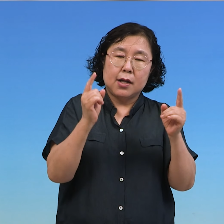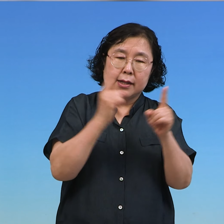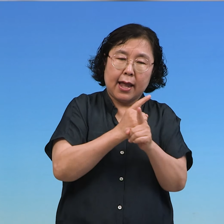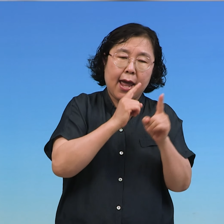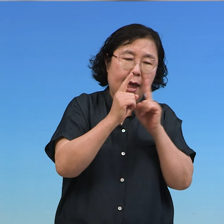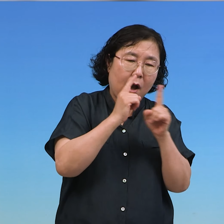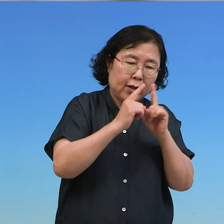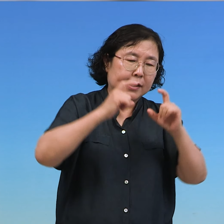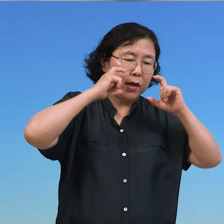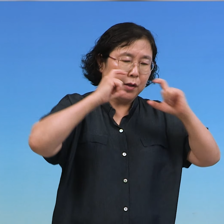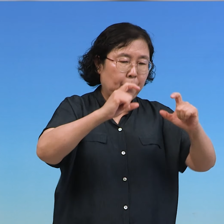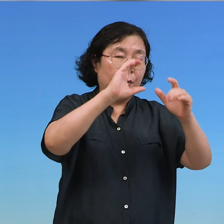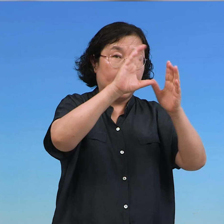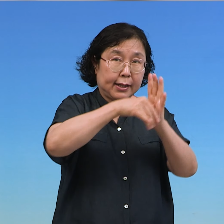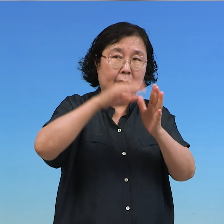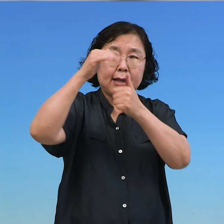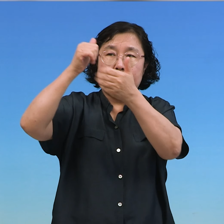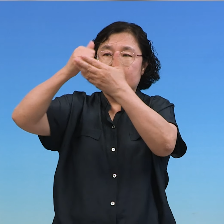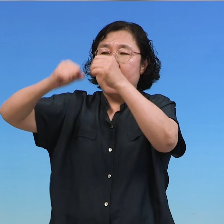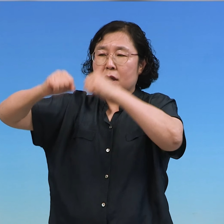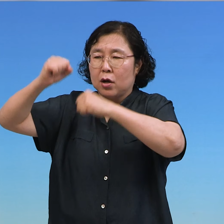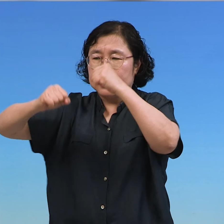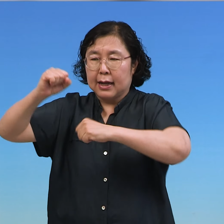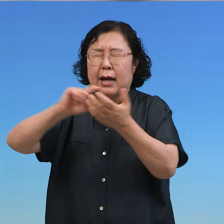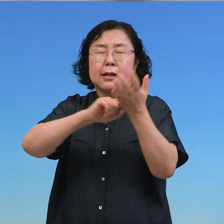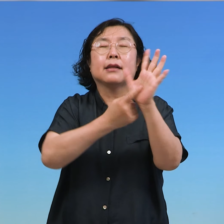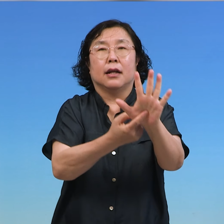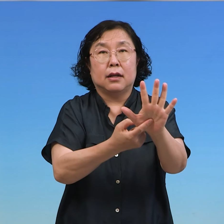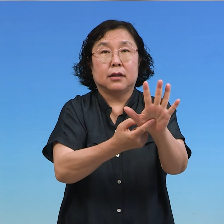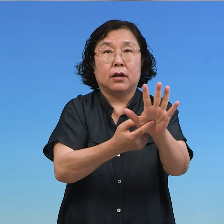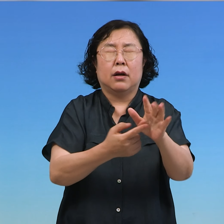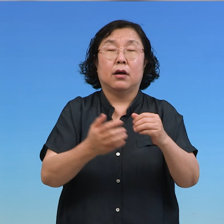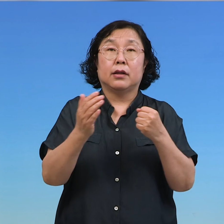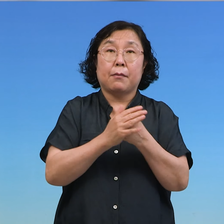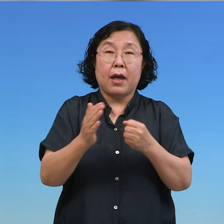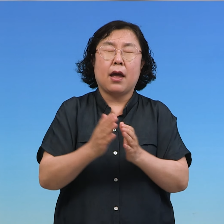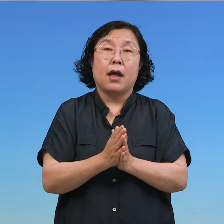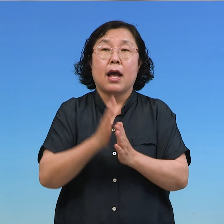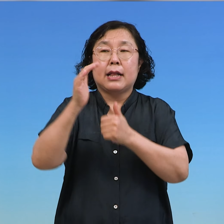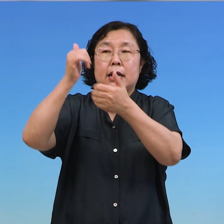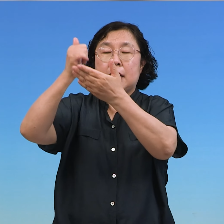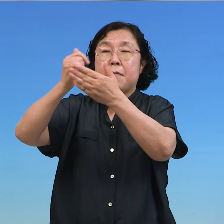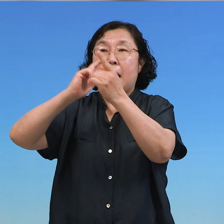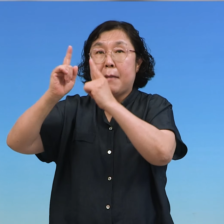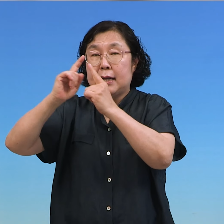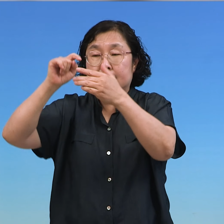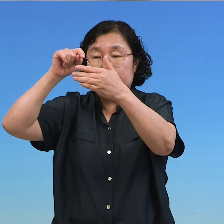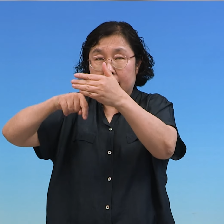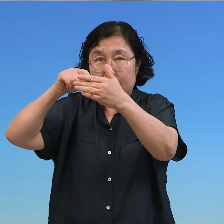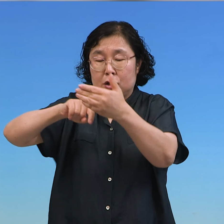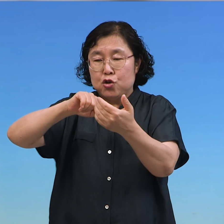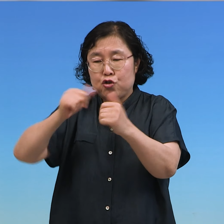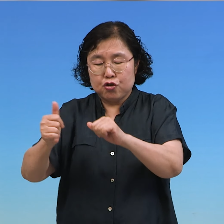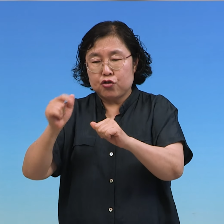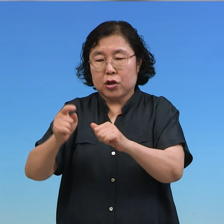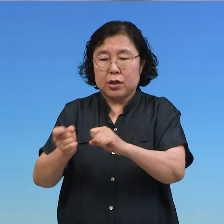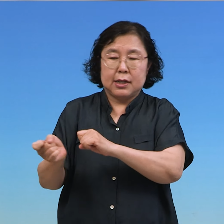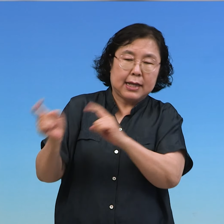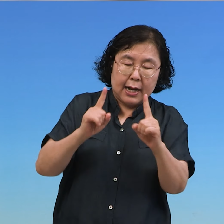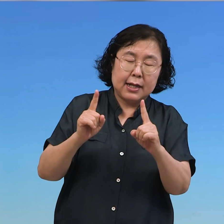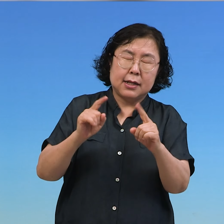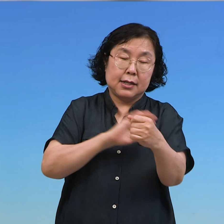여러분 하나님 말씀은 그리고 하나님의 말씀에는 죽은 것을 살리는 능력이 내포되어